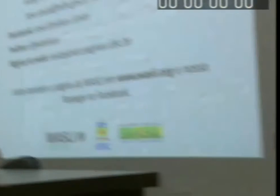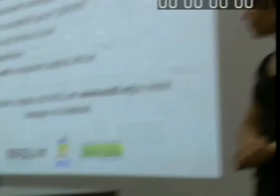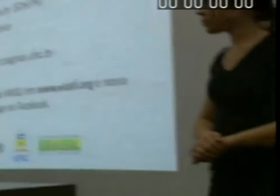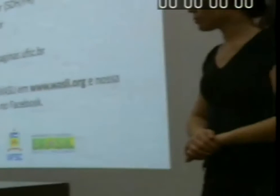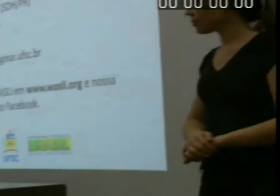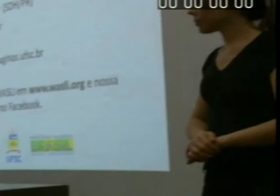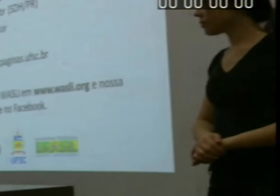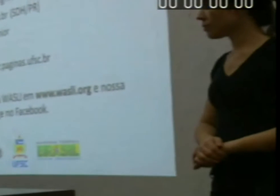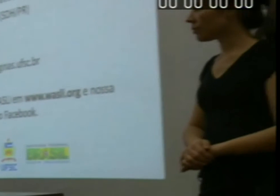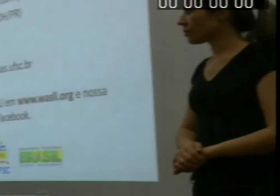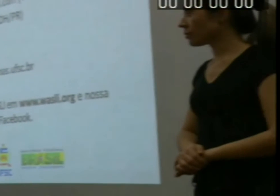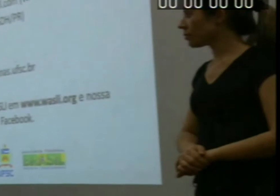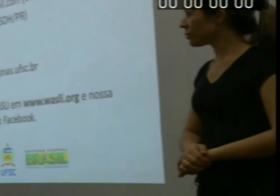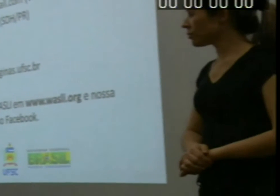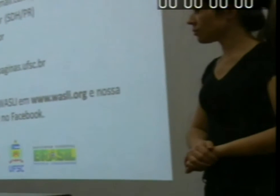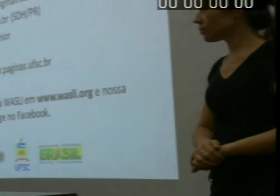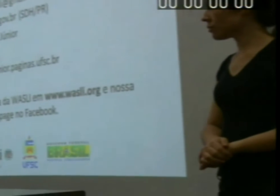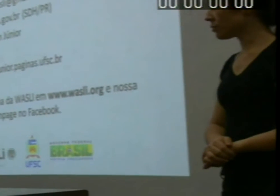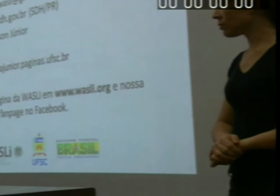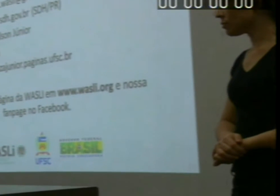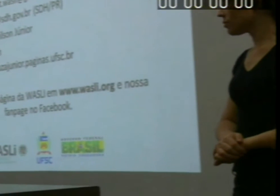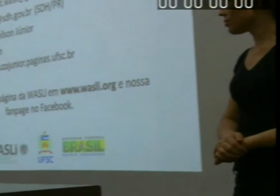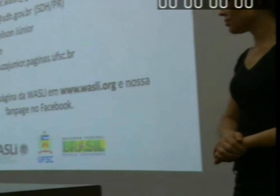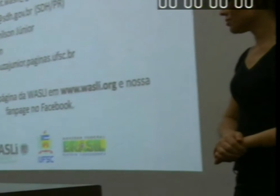exp vai falar no